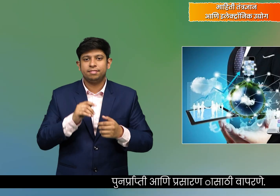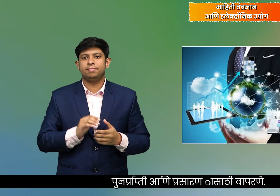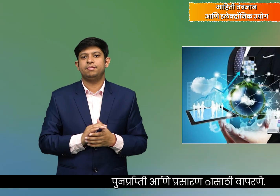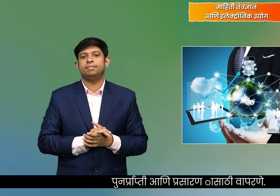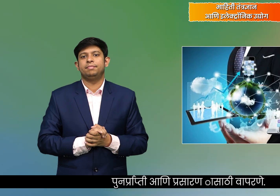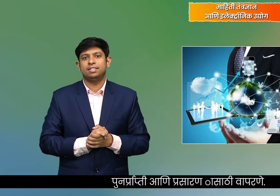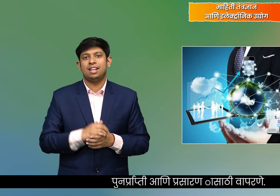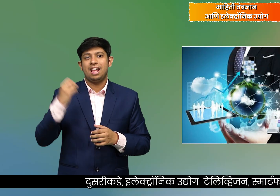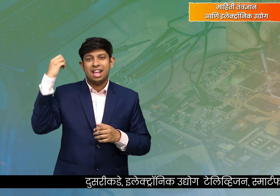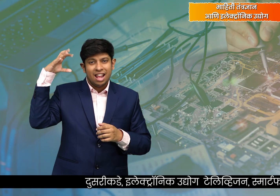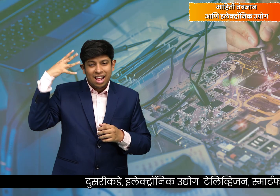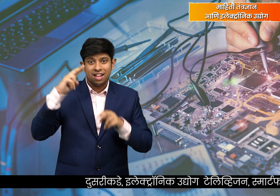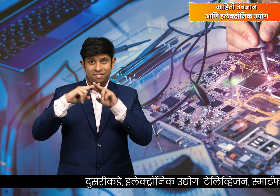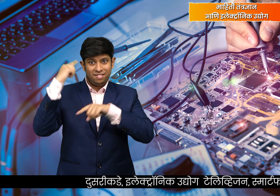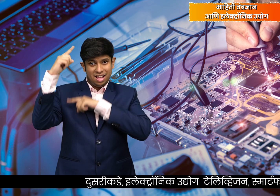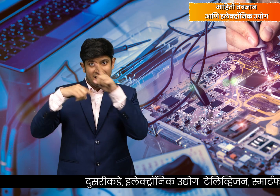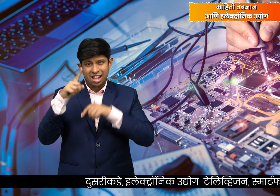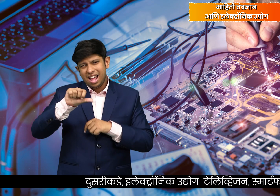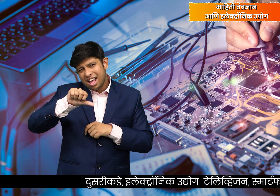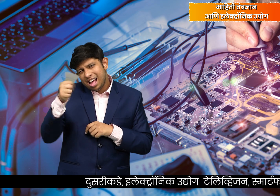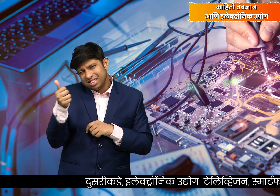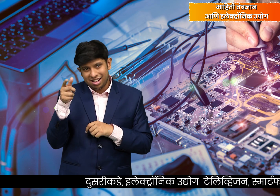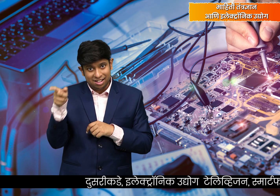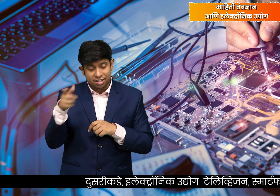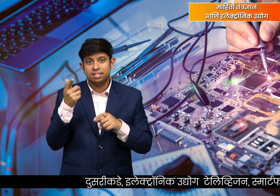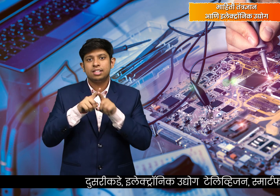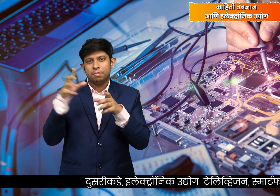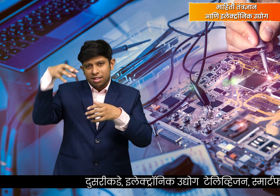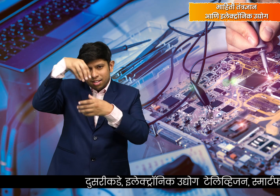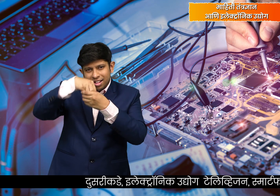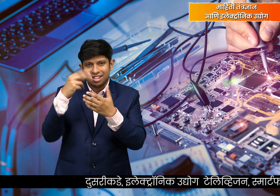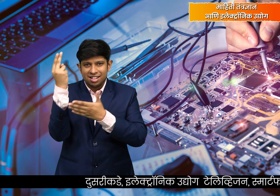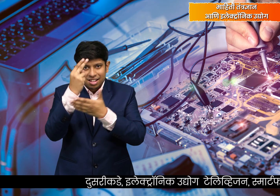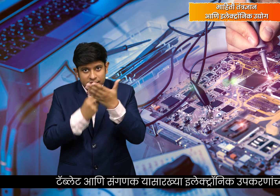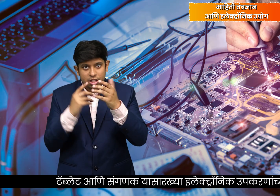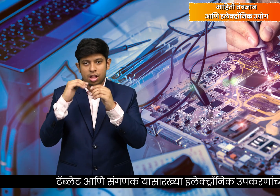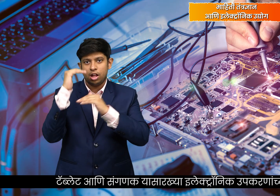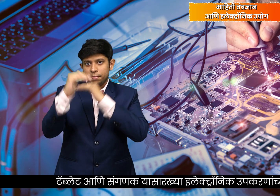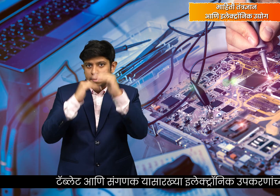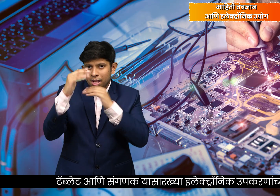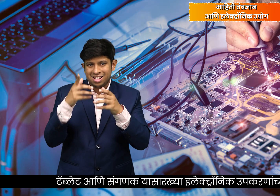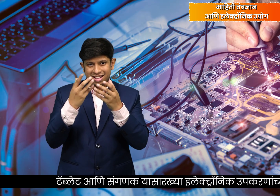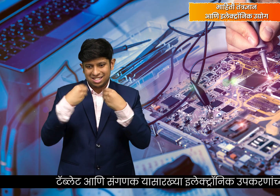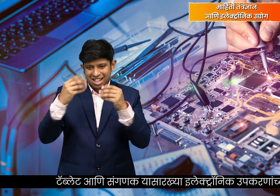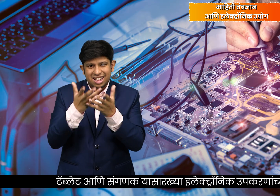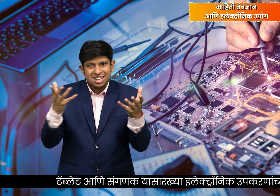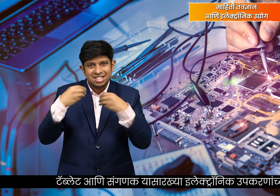प्रसारणासाठी वापरणे. दुसरीकडे इलेक्ट्रॉनिक उद्योग टेलिव्हिजन, स्मार्टफोन, टॅबलेट आणि